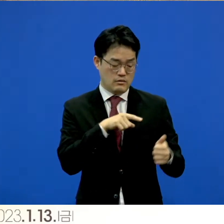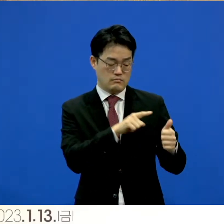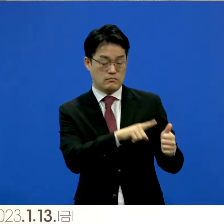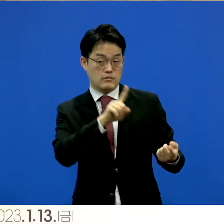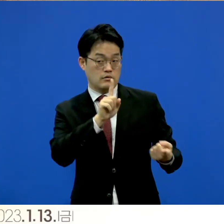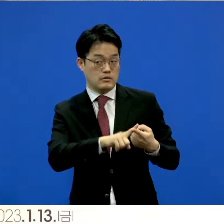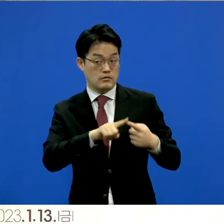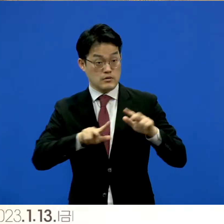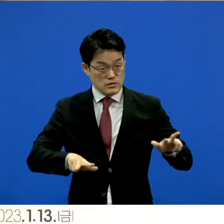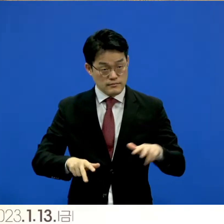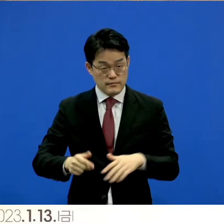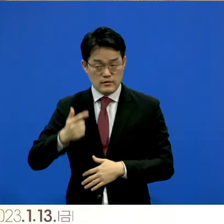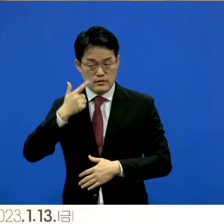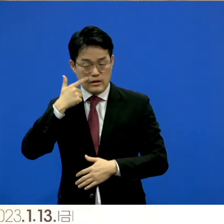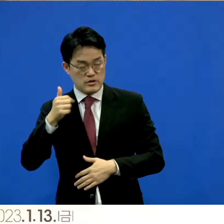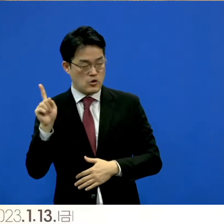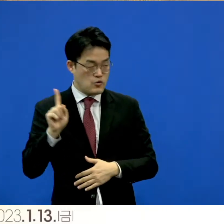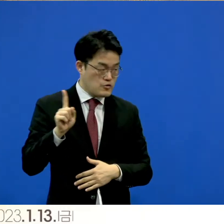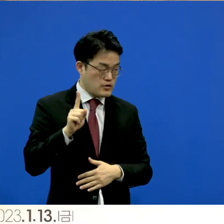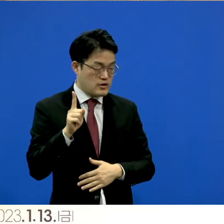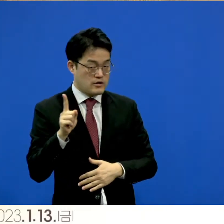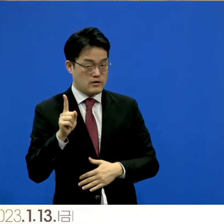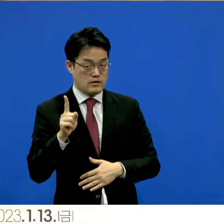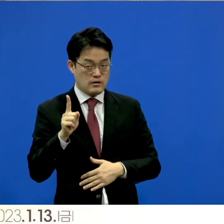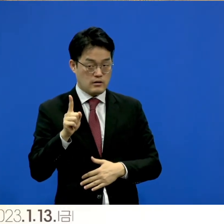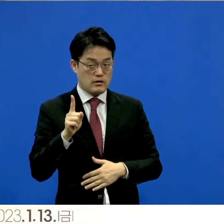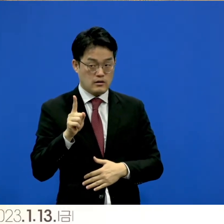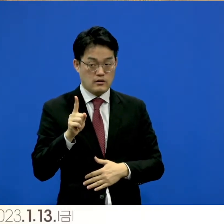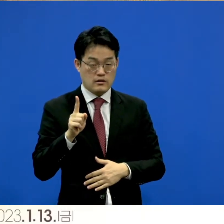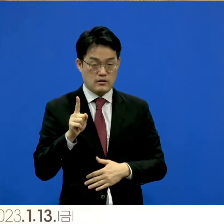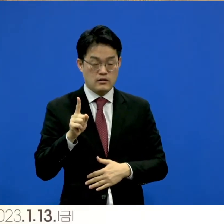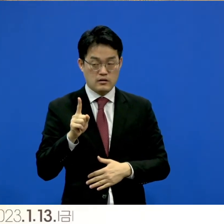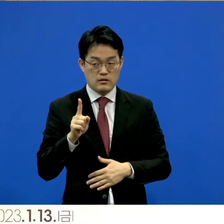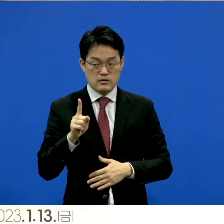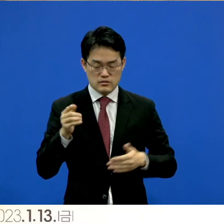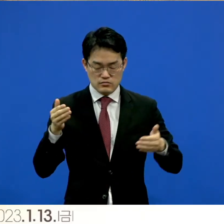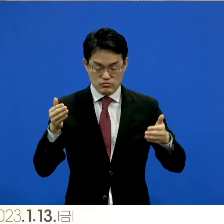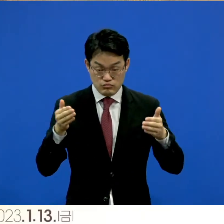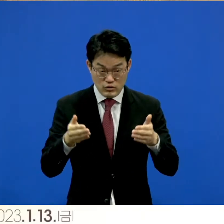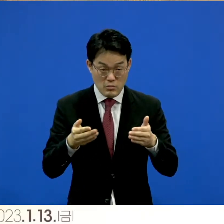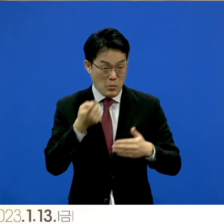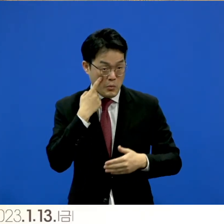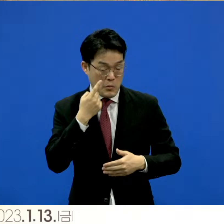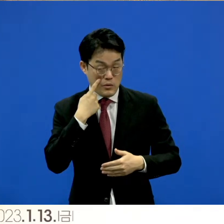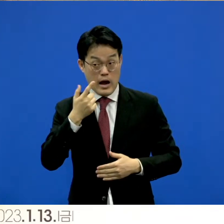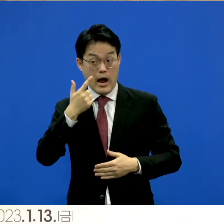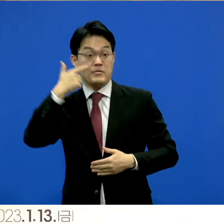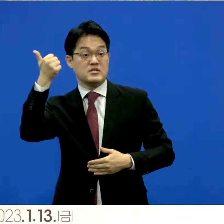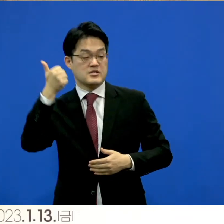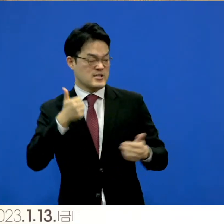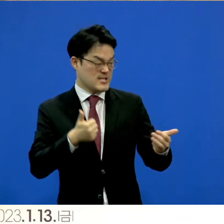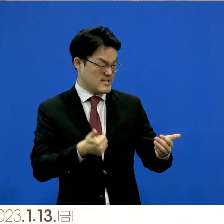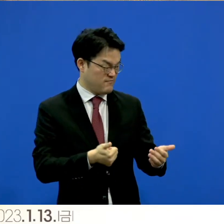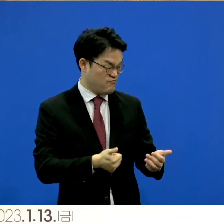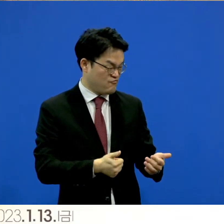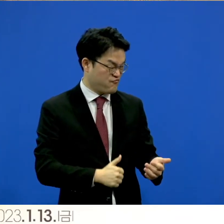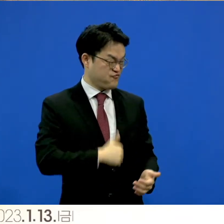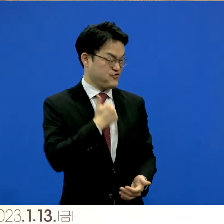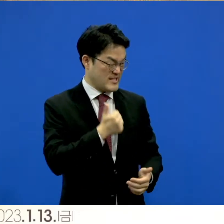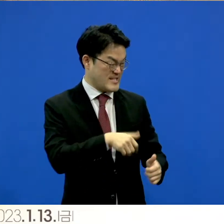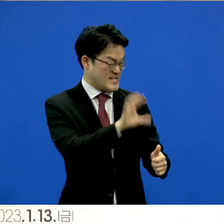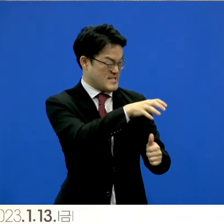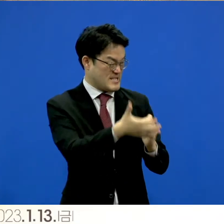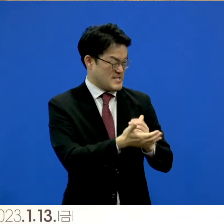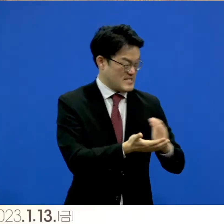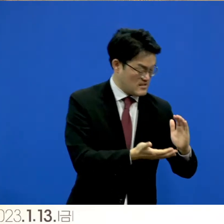대해줄 것인가가 초미의 관심사였습니다. 자, 그런데 놀랍게도 아버지는 그 아들을 환대해